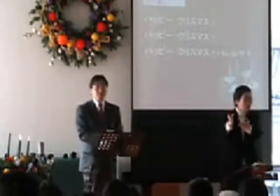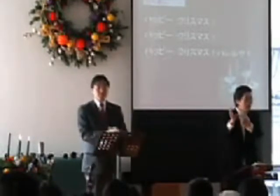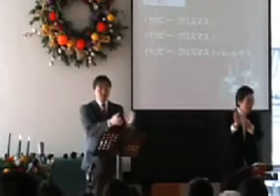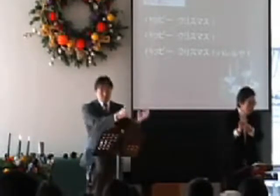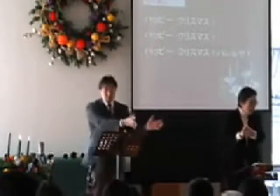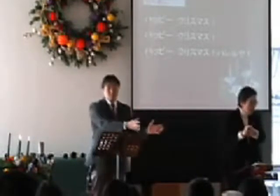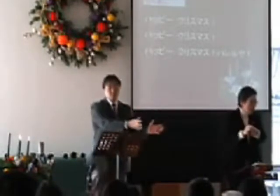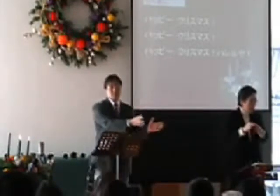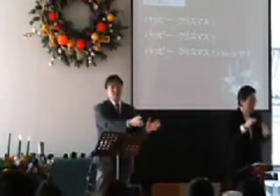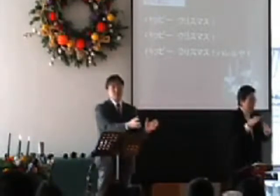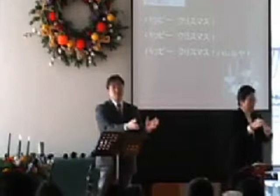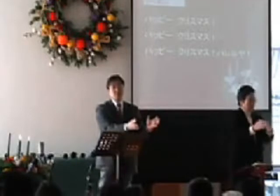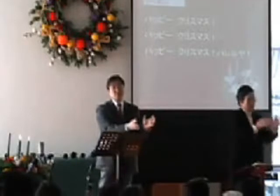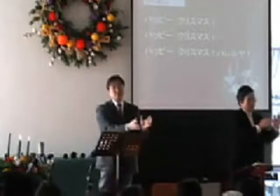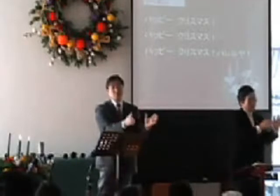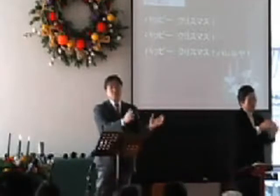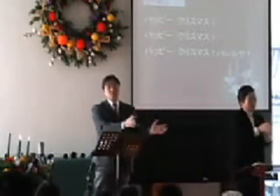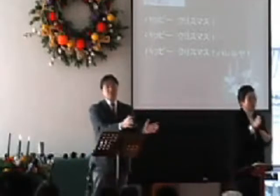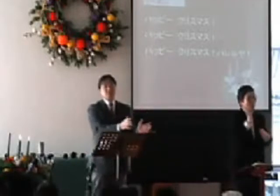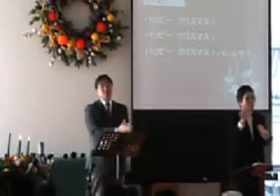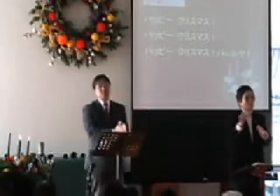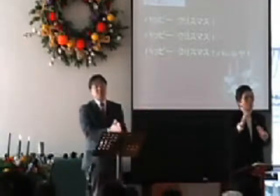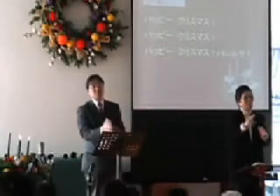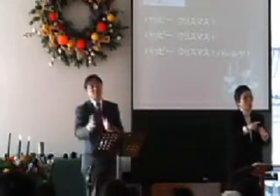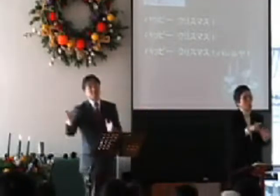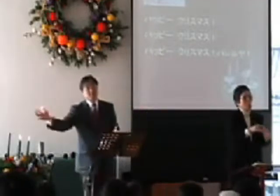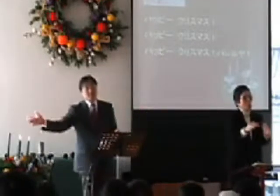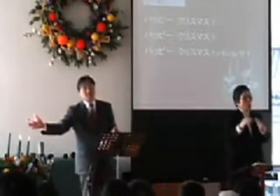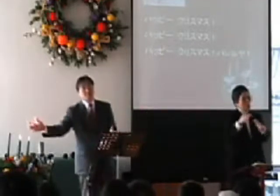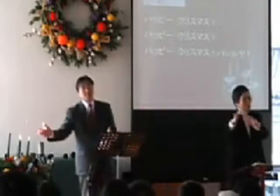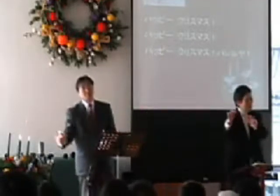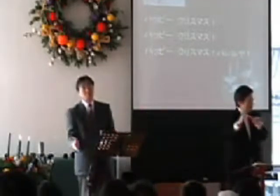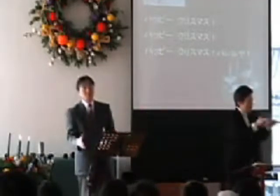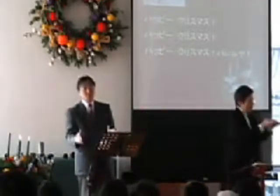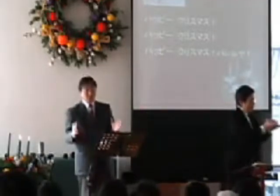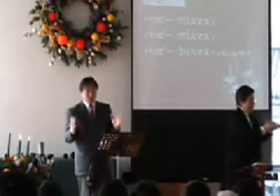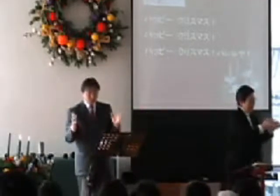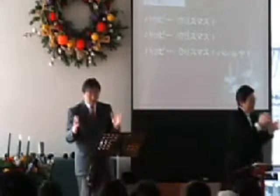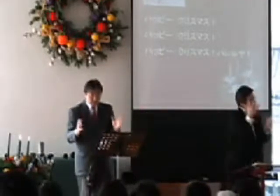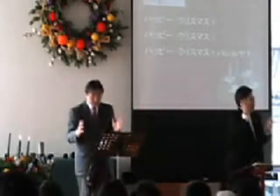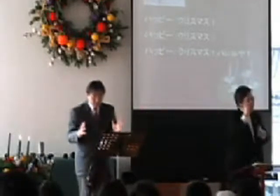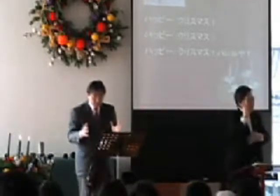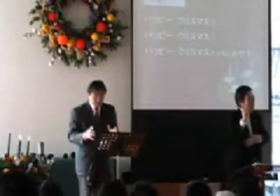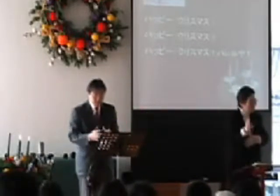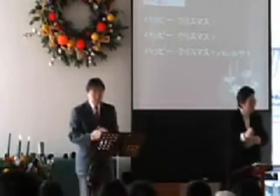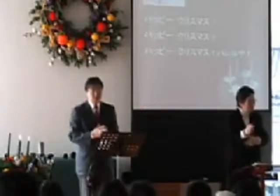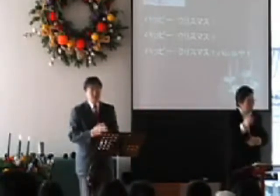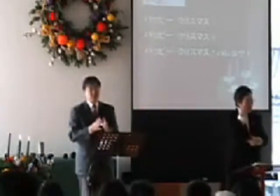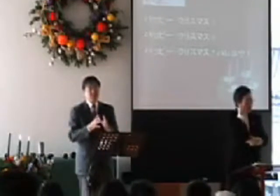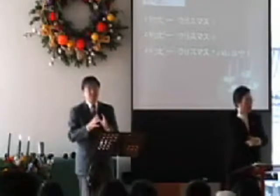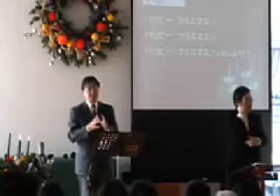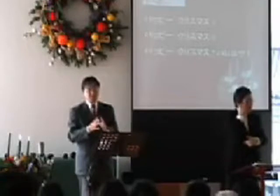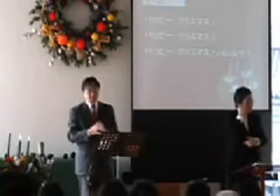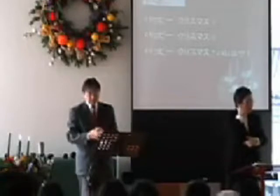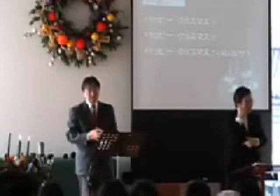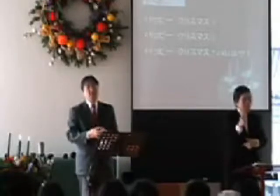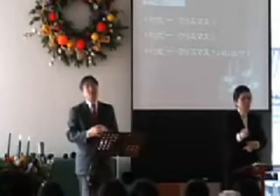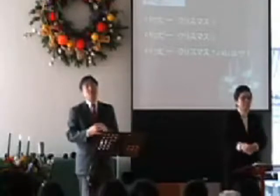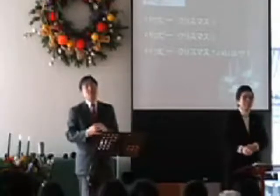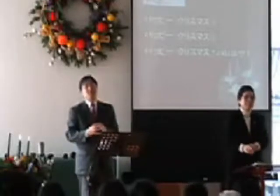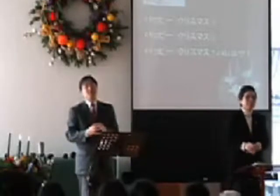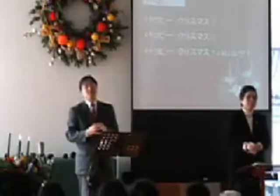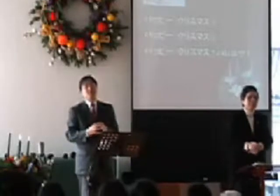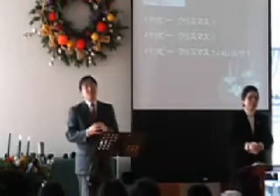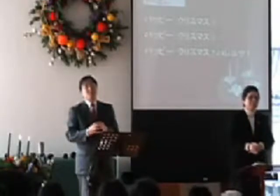立派になった時にペルシャに攻めてくる時に、あ、ペルシャは私が生まれた時に贈り物を持ってきてくれたから、攻めるのはちょっとやめ